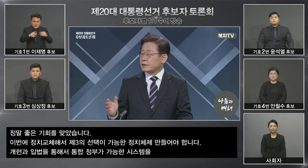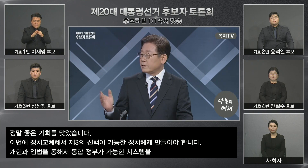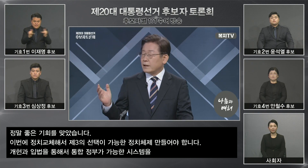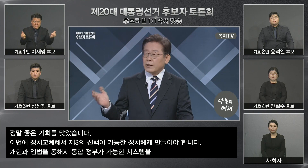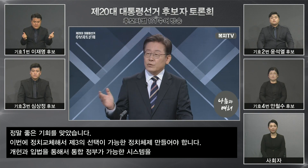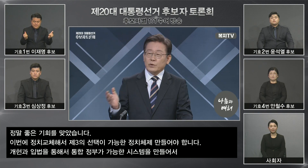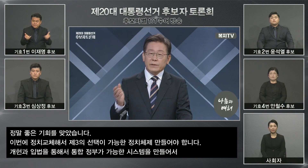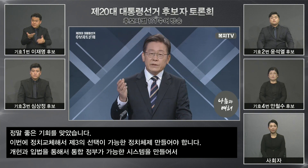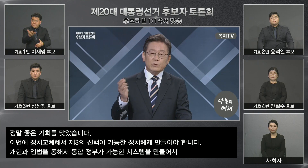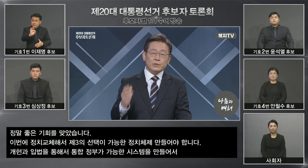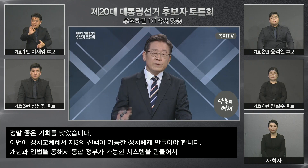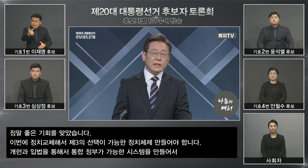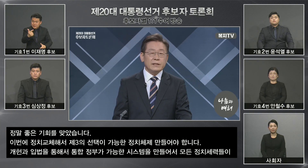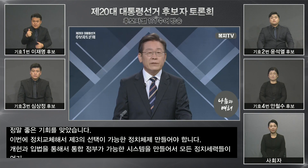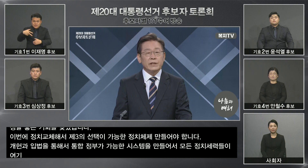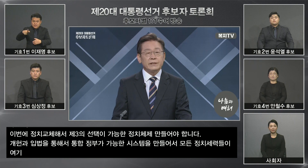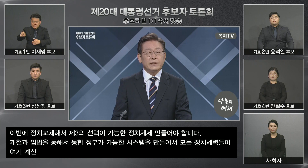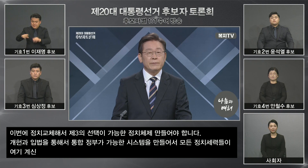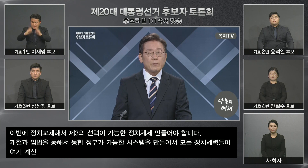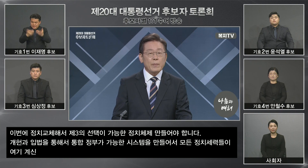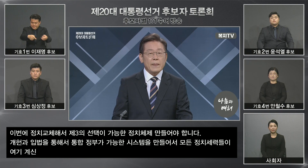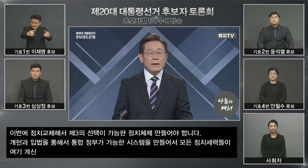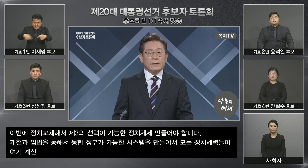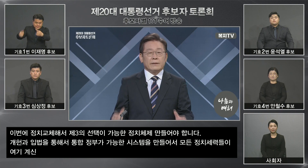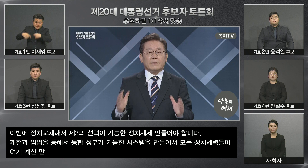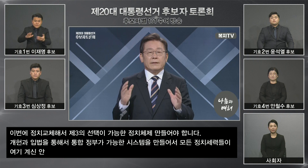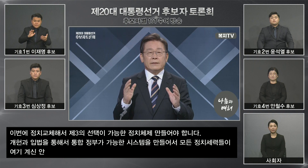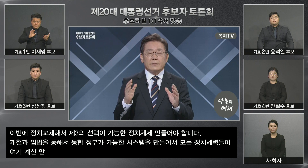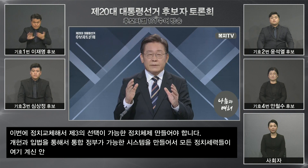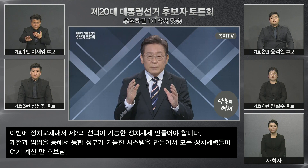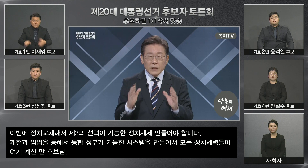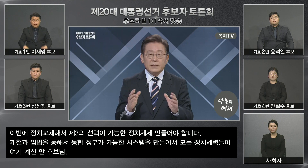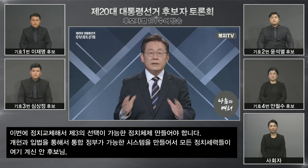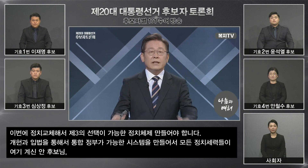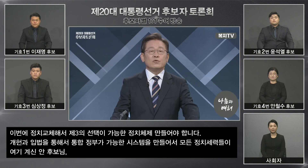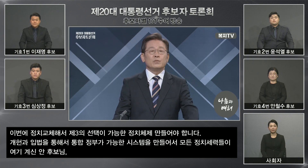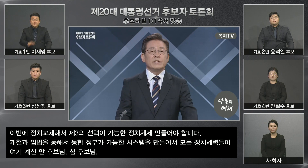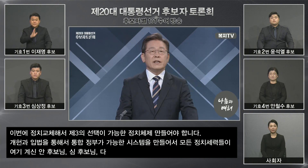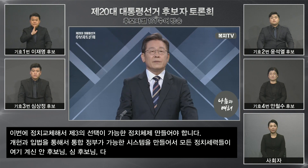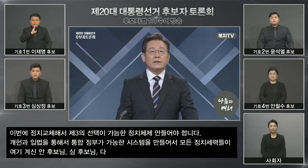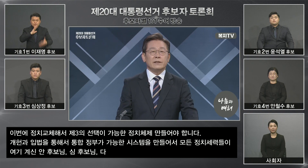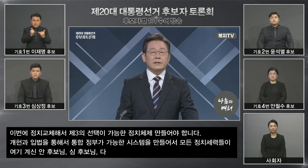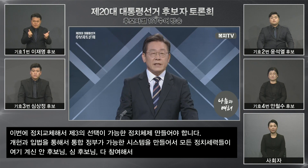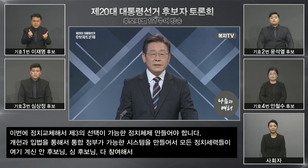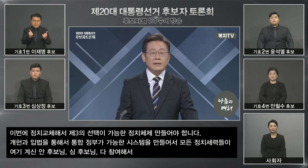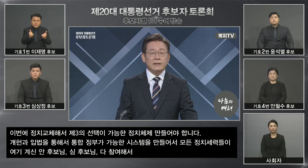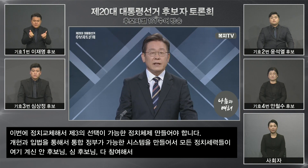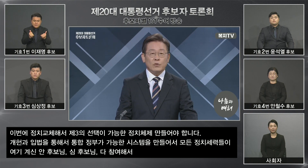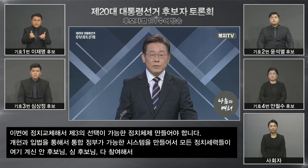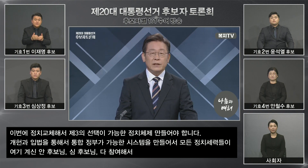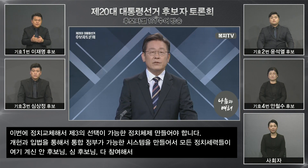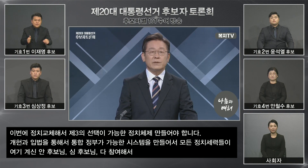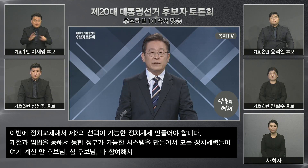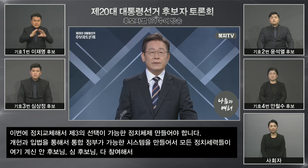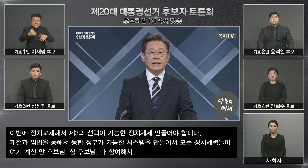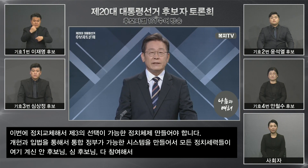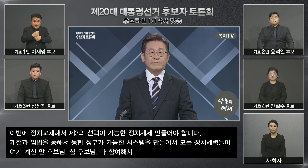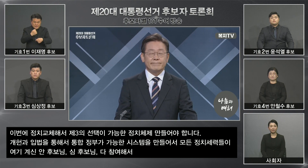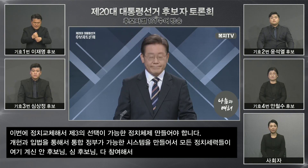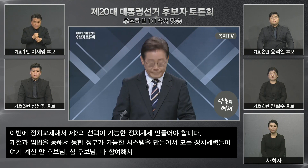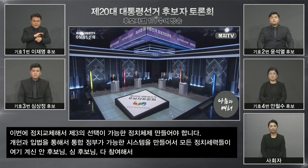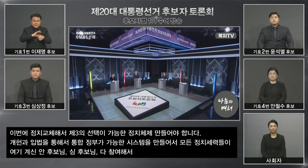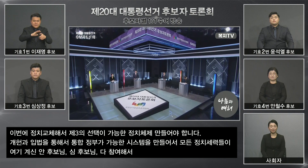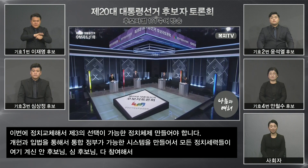여기 계신 안 후보님, 심 후보님 다 참여해서 정말 진정한 국민내각 만들어서 잘 사는 나라 꼭 만들고 싶습니다.